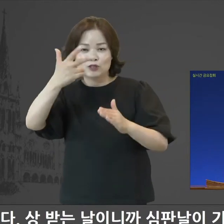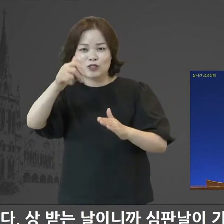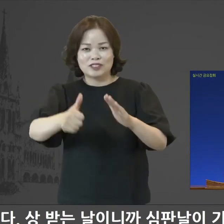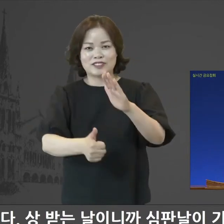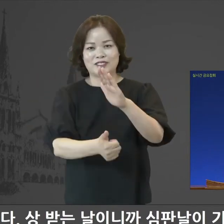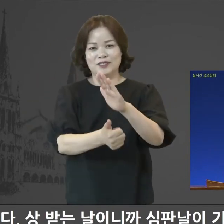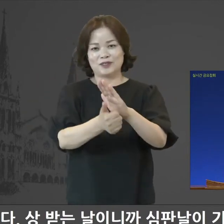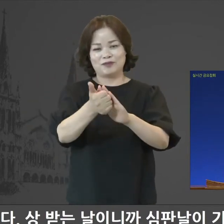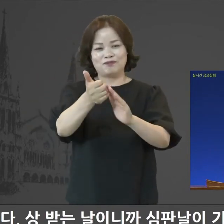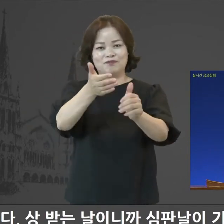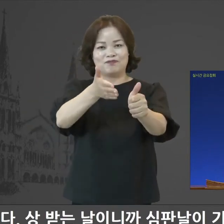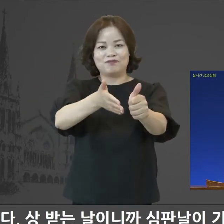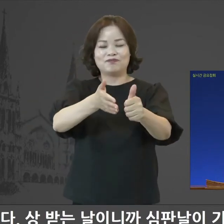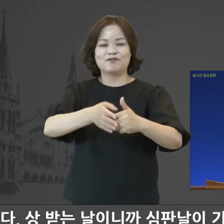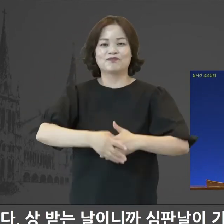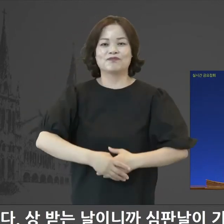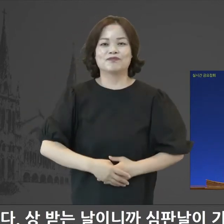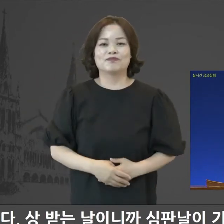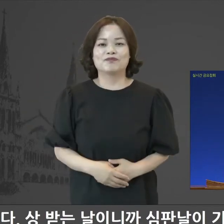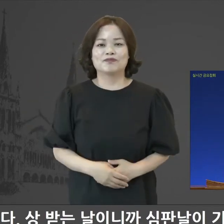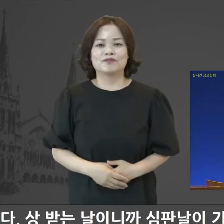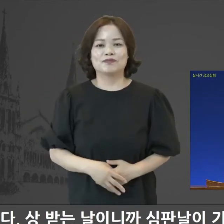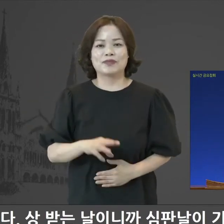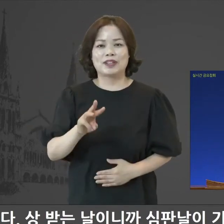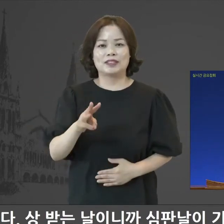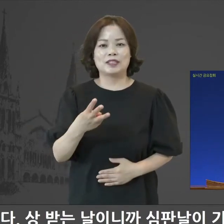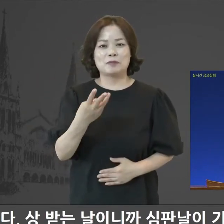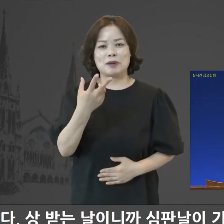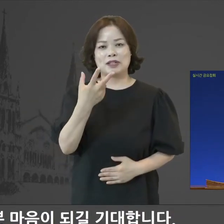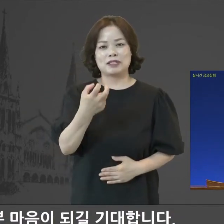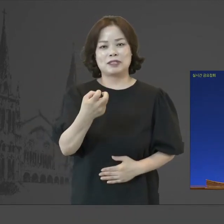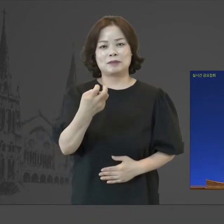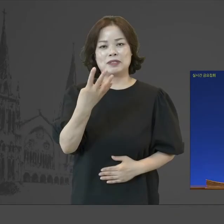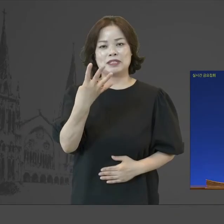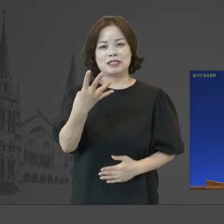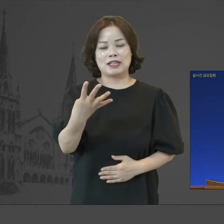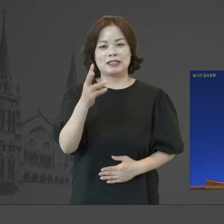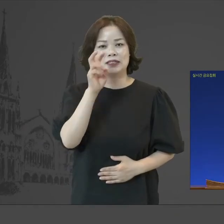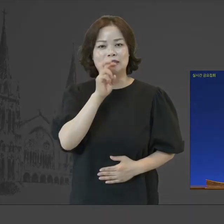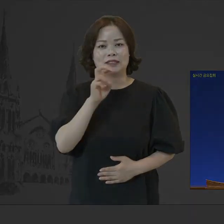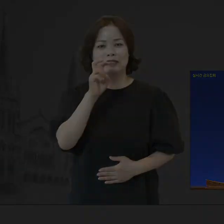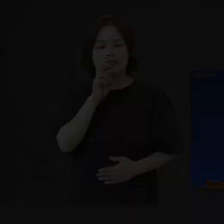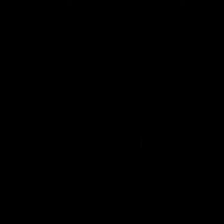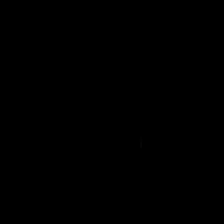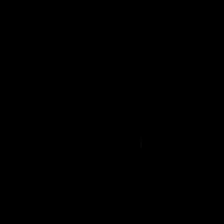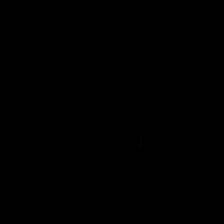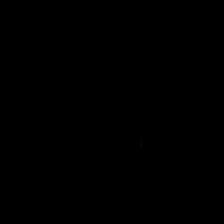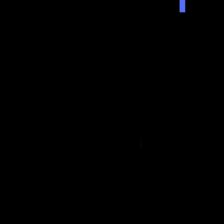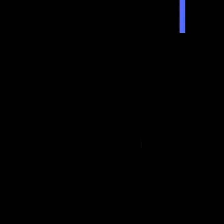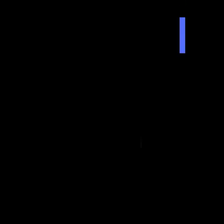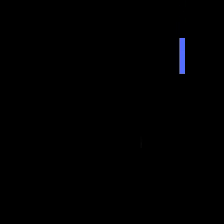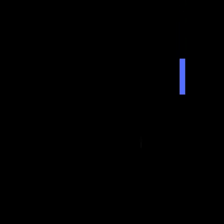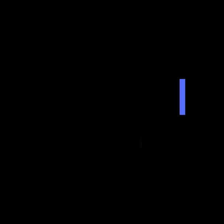주 안에서 소망합니다. 374장 찬양하시고 기도하겠습니다.